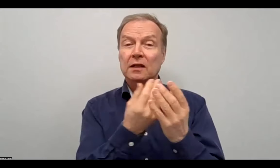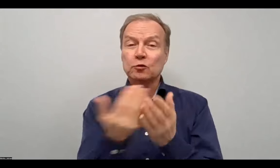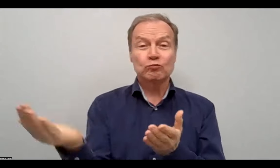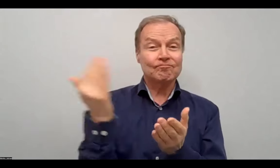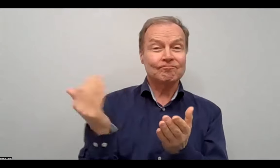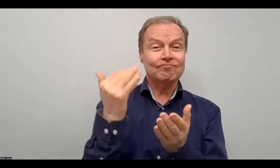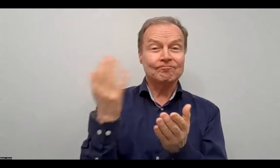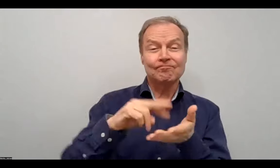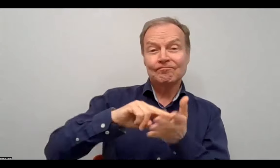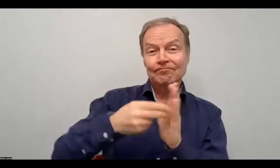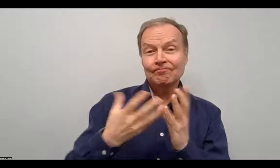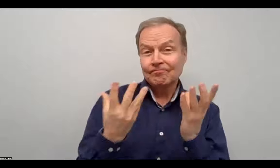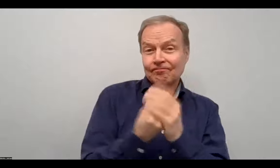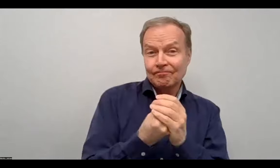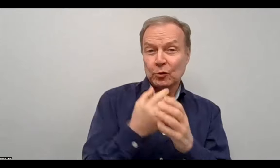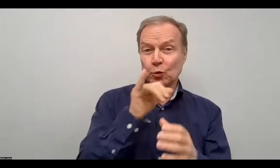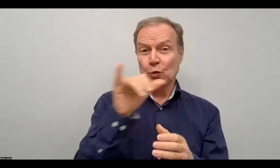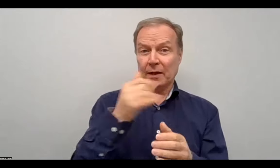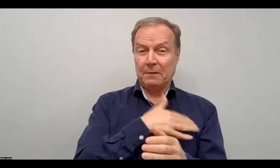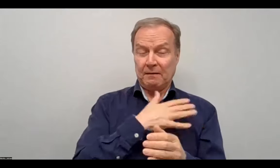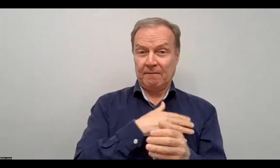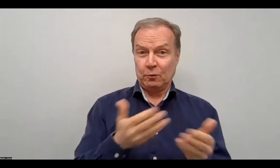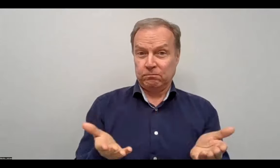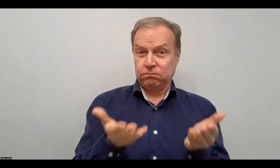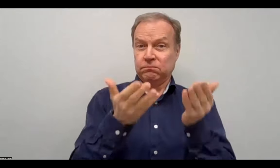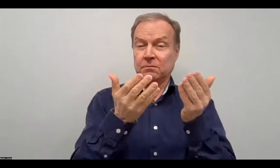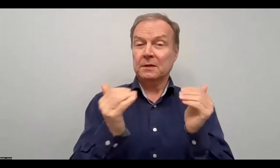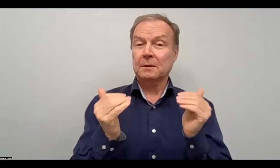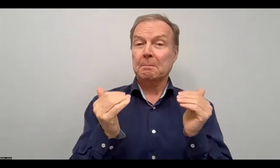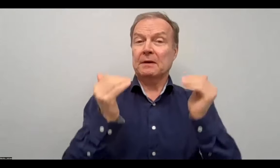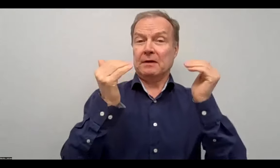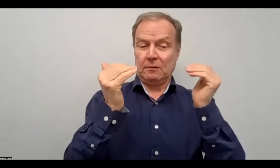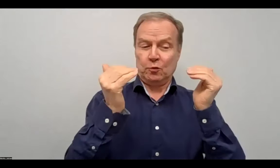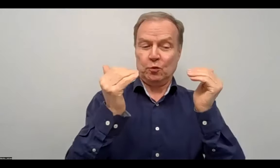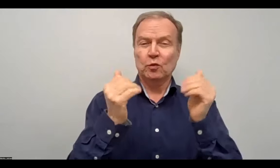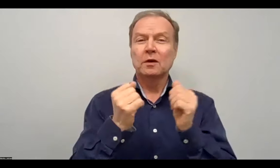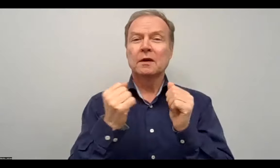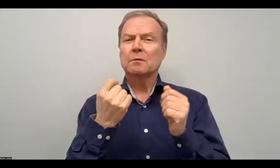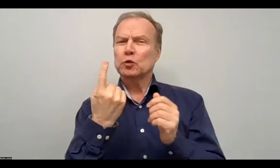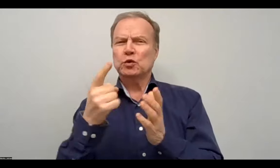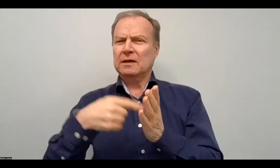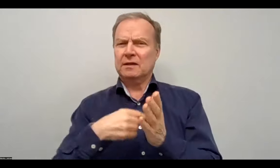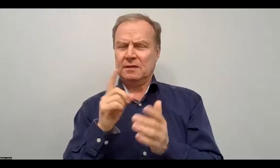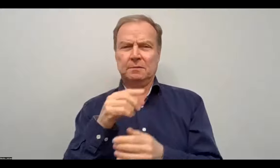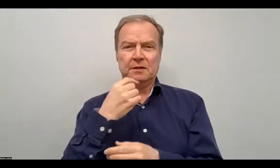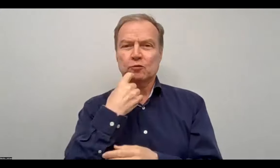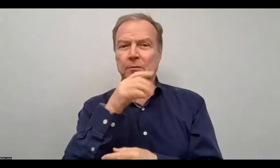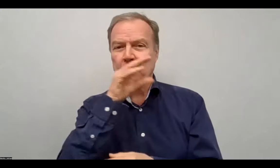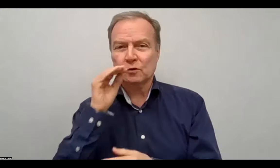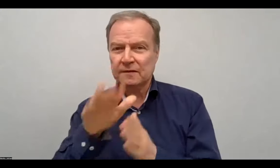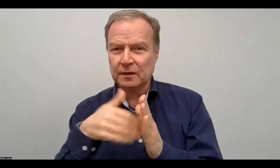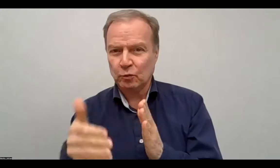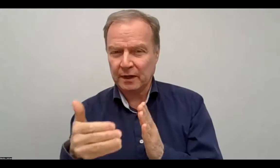lisääntynyt ja ennen kaikkea tämä osallistava yhteistyö ja osallistavat yhteistyömenetelmät Yleisradiossa ovat